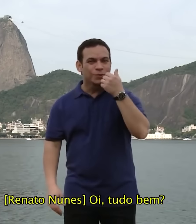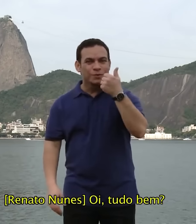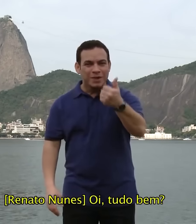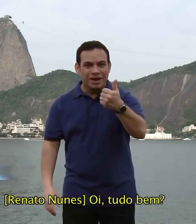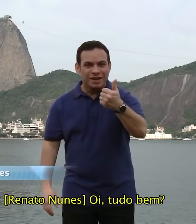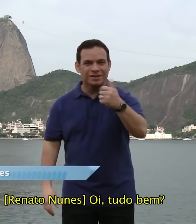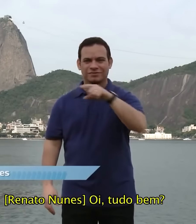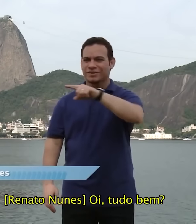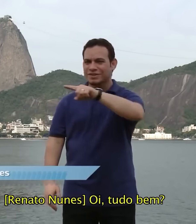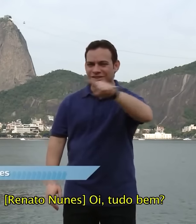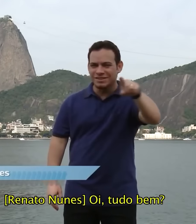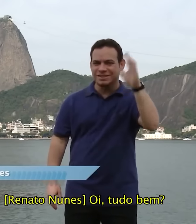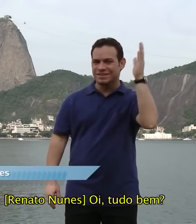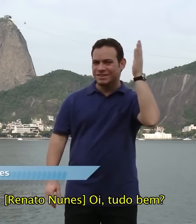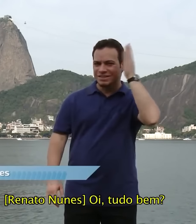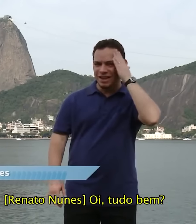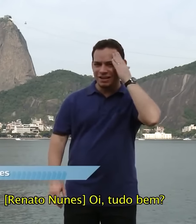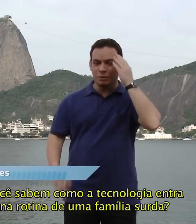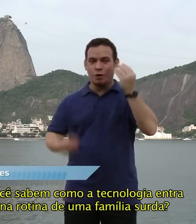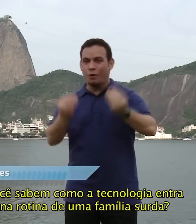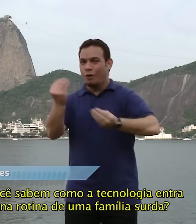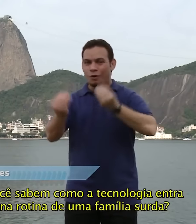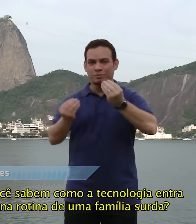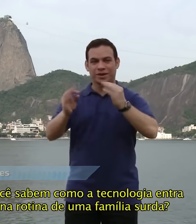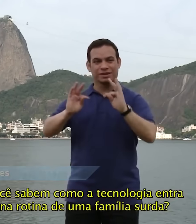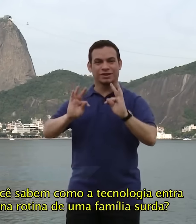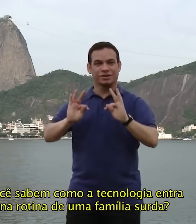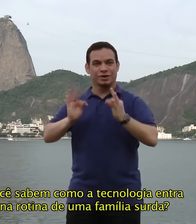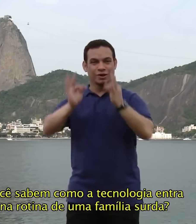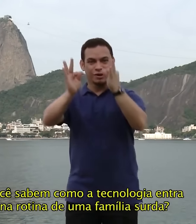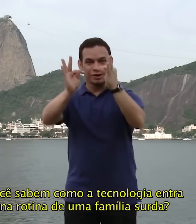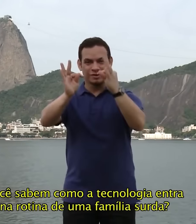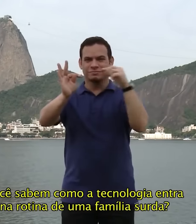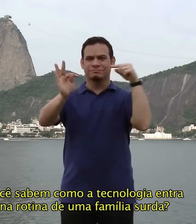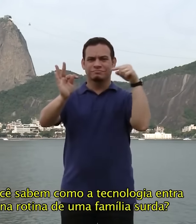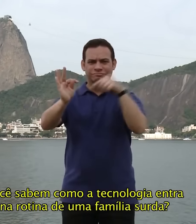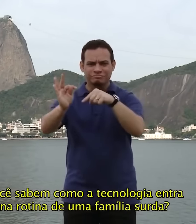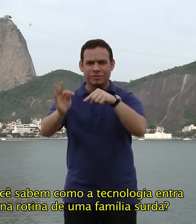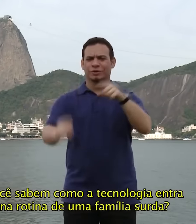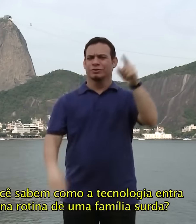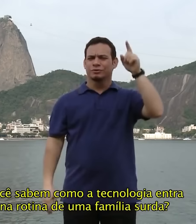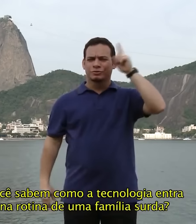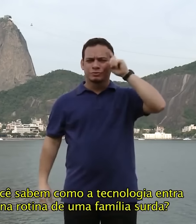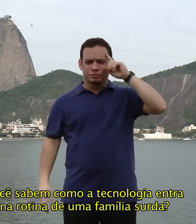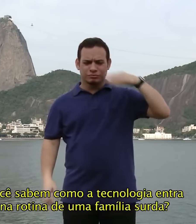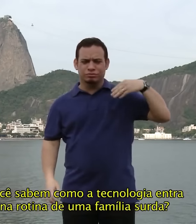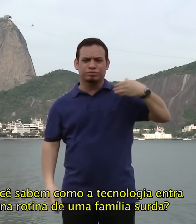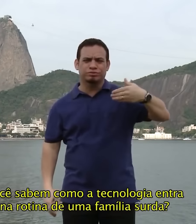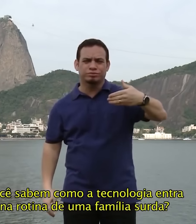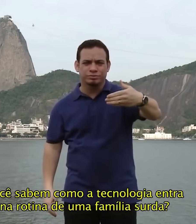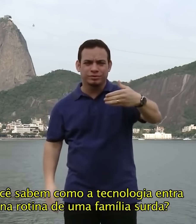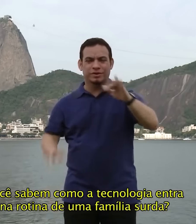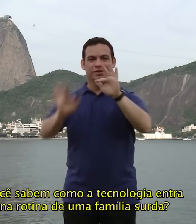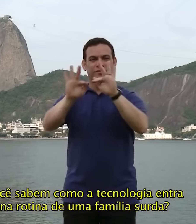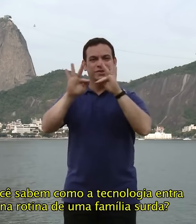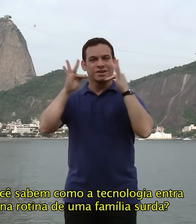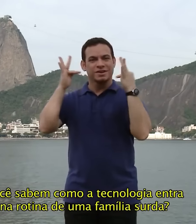Oi, tudo bem? Vocês sabem como a tecnologia entra na rotina de